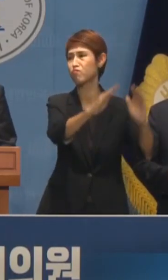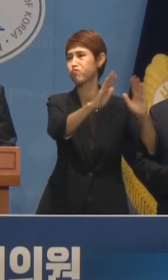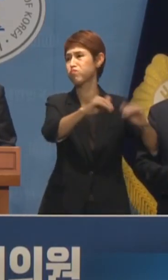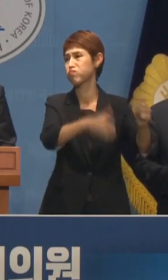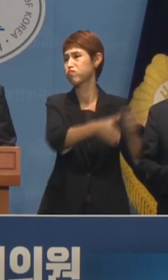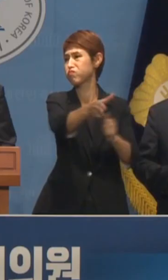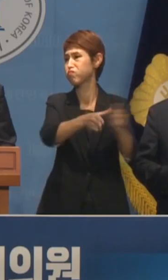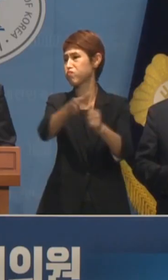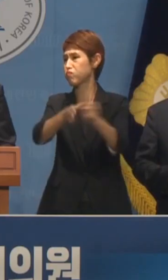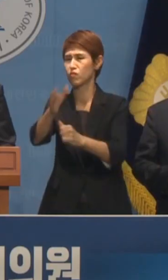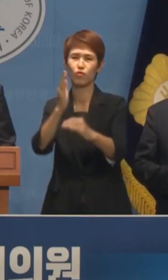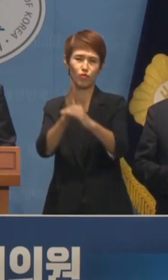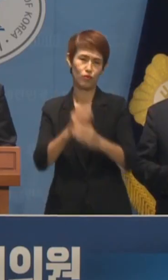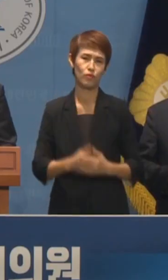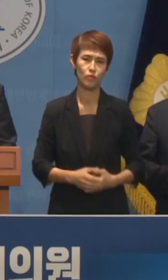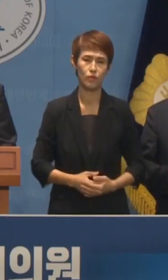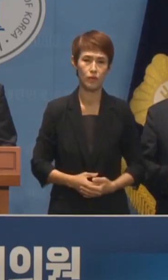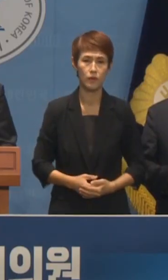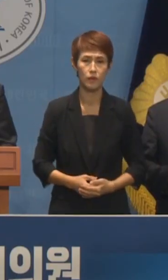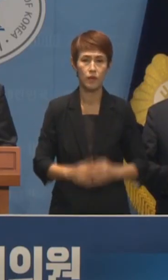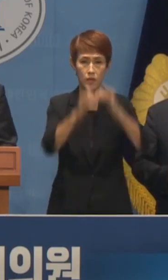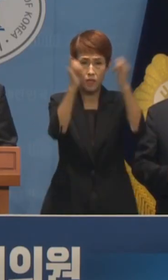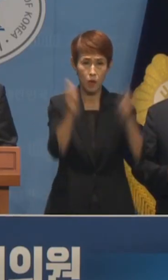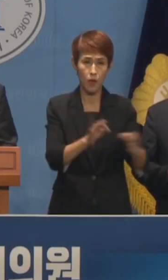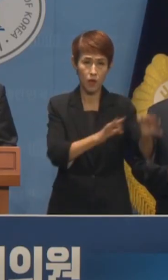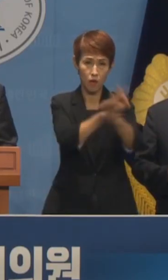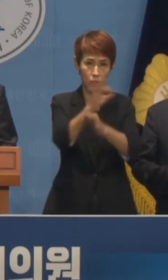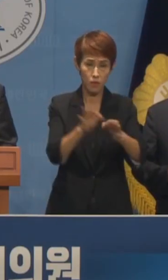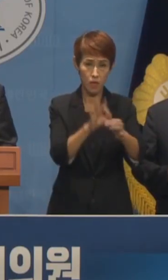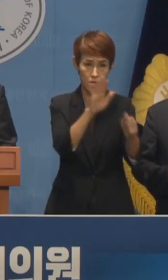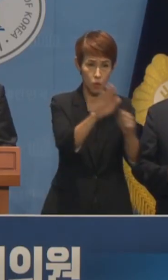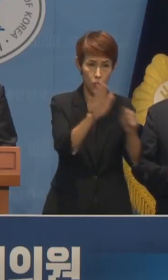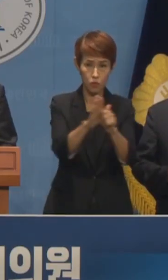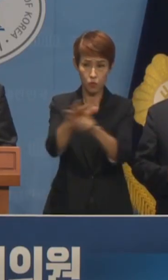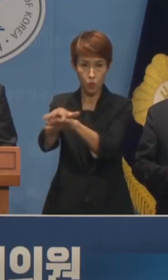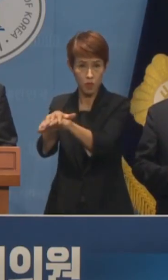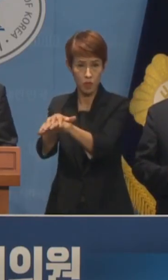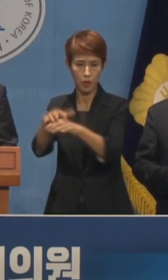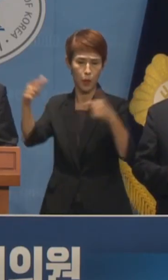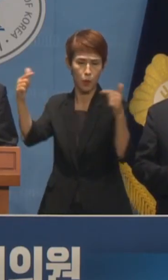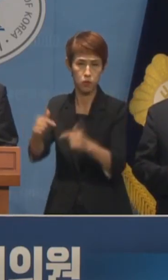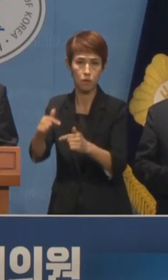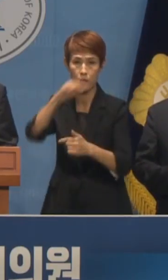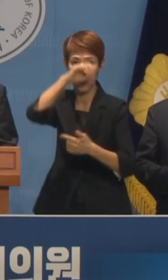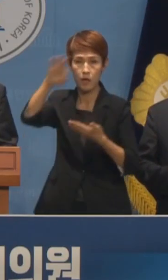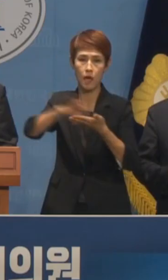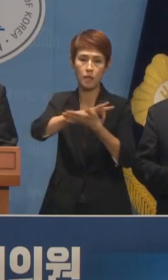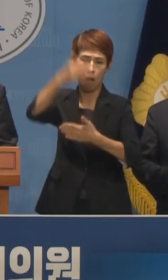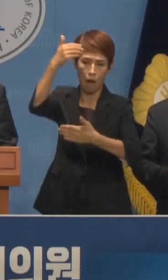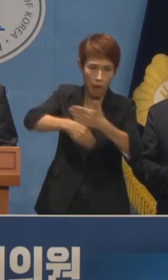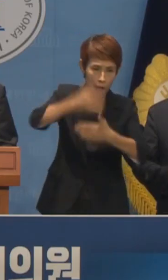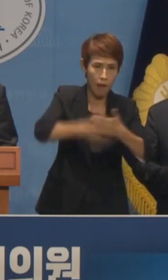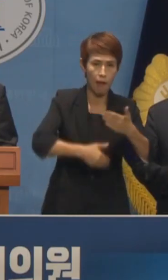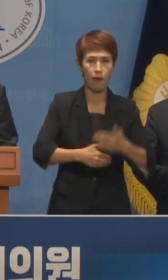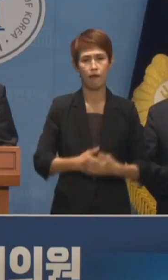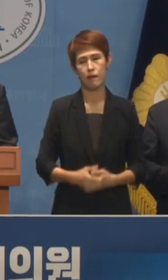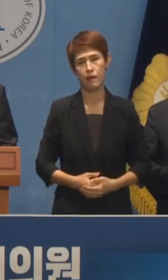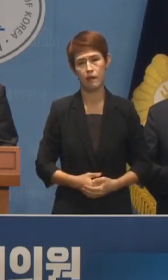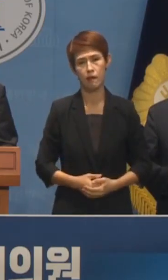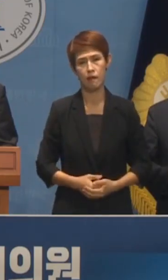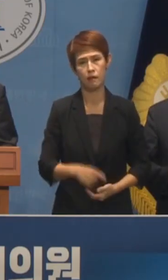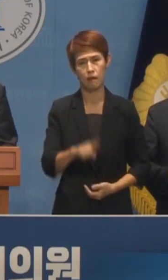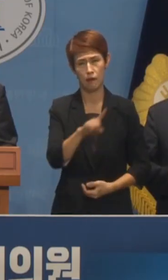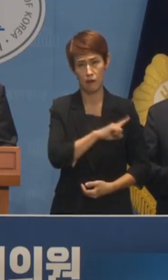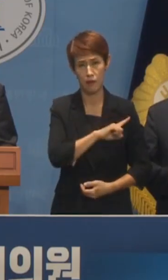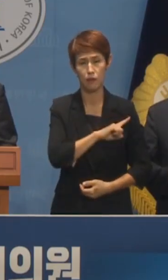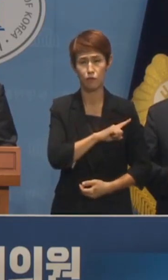있습니다. 사회적 경제를 지원하는 정부 조직은 축소하고 예산은 대폭 삭감했습니다. 가장